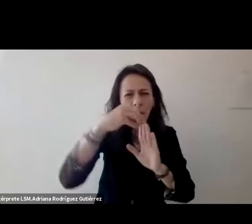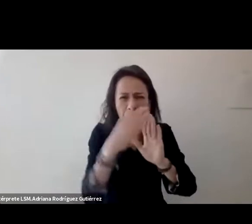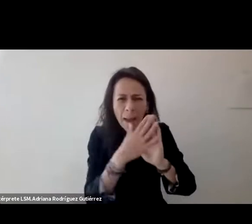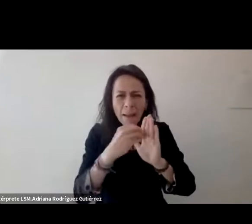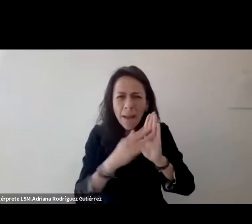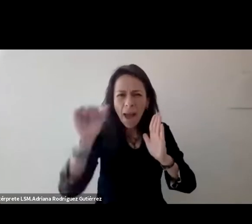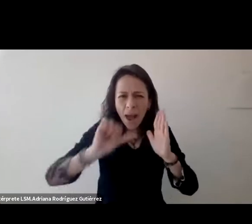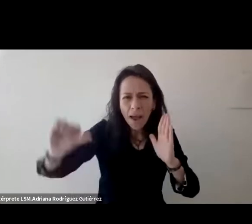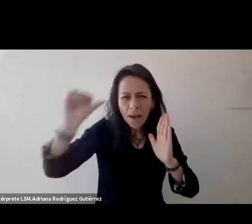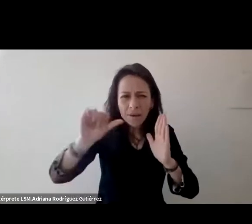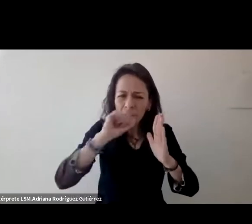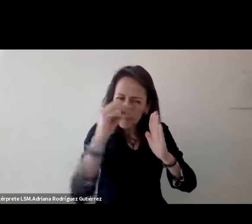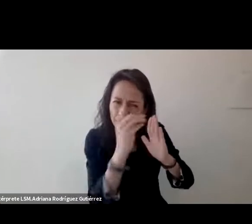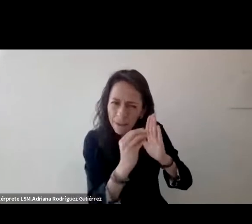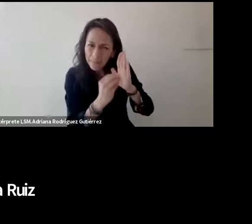de Twitter de